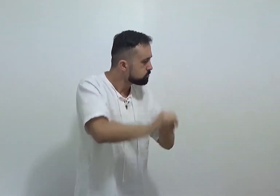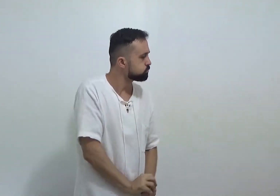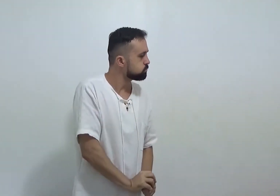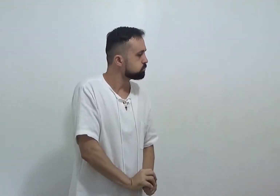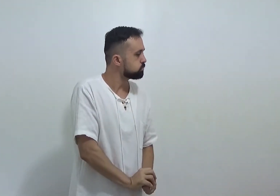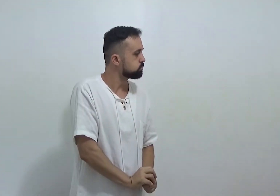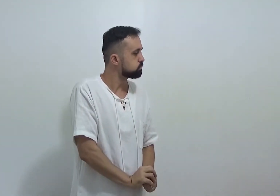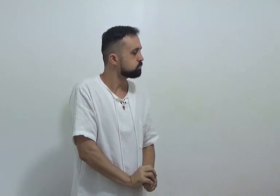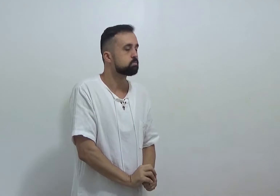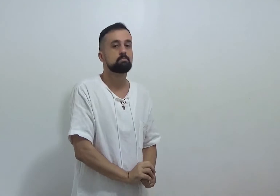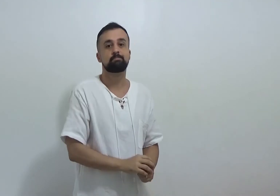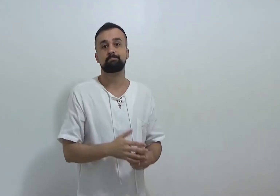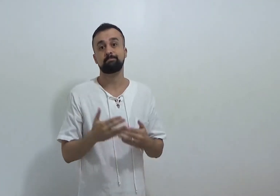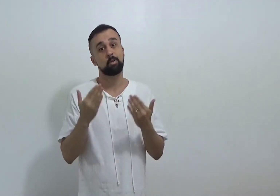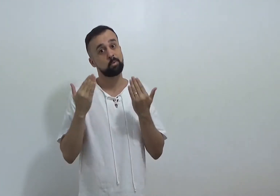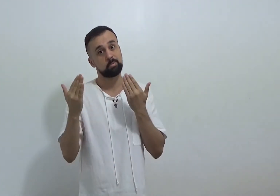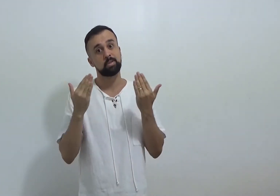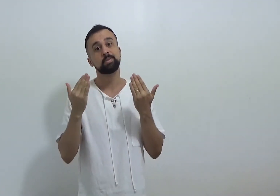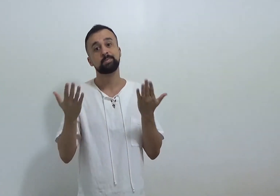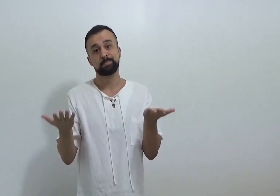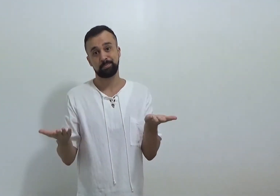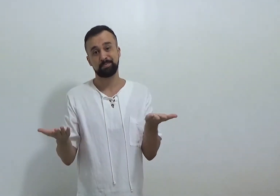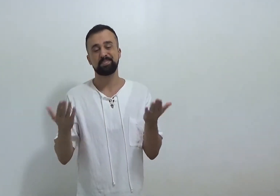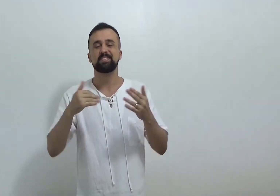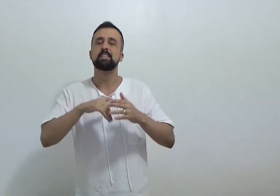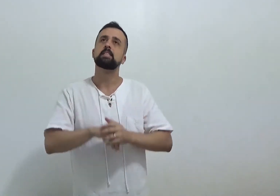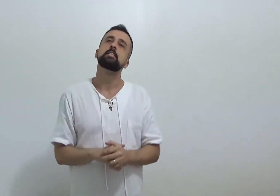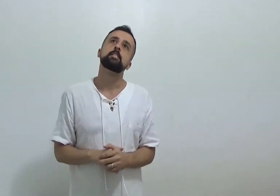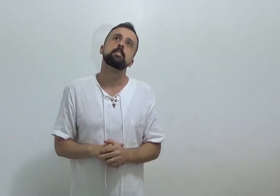o certo é falar com a boca e pronto.